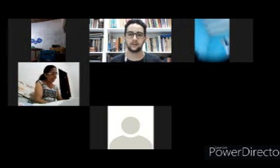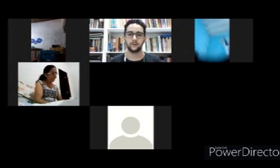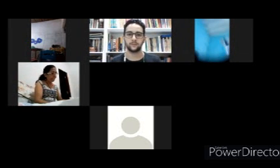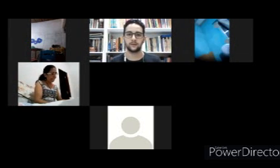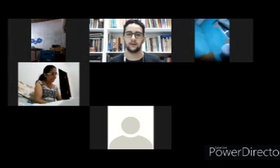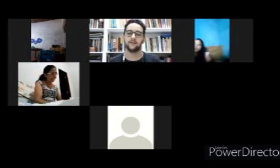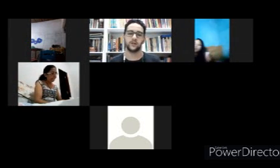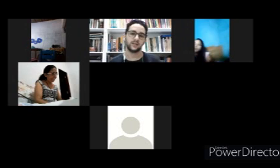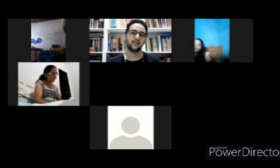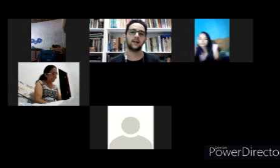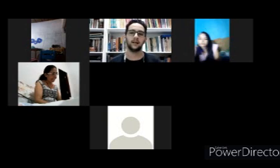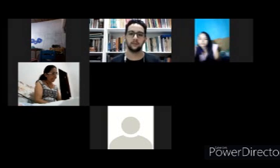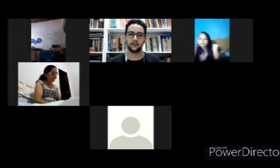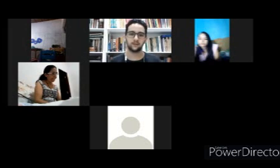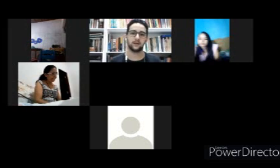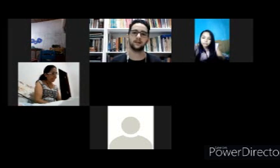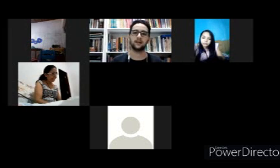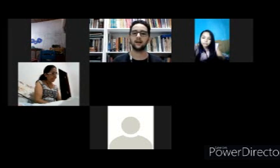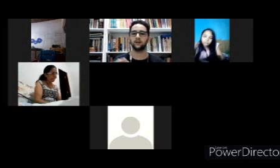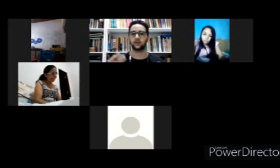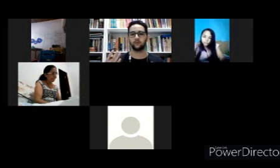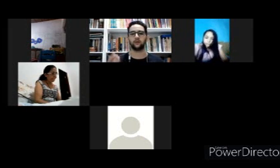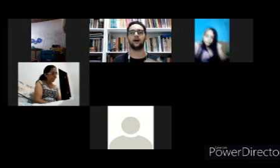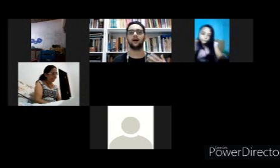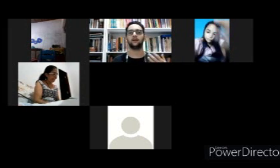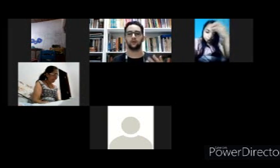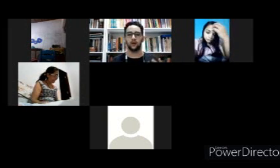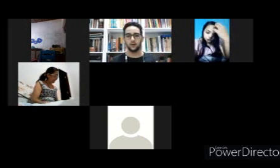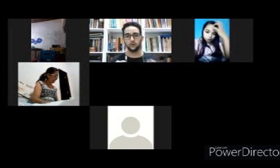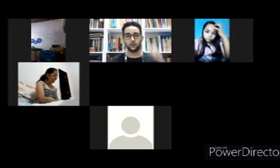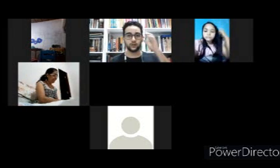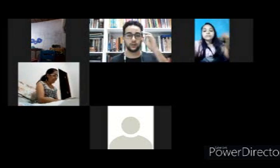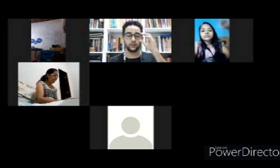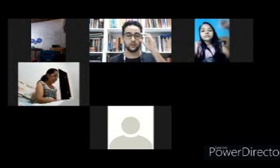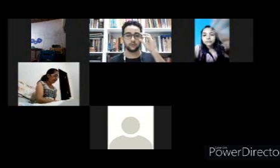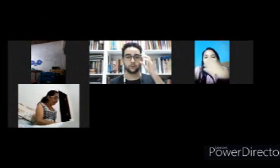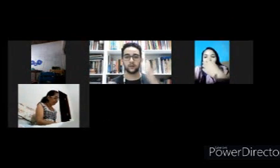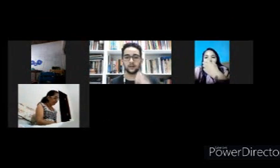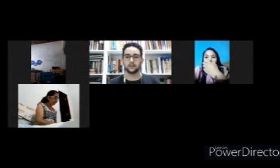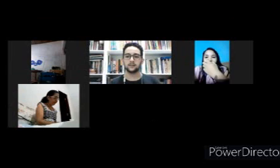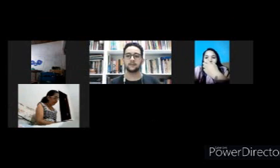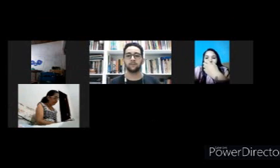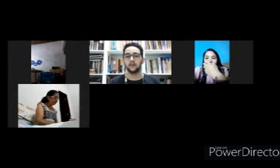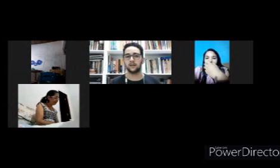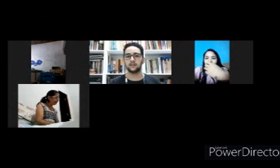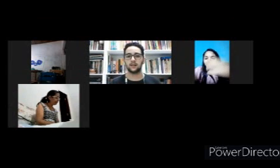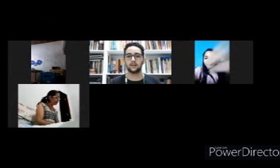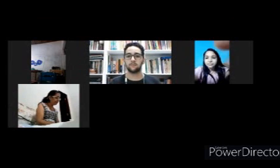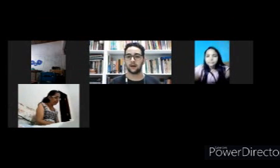alimentação. Existe sim aquela alimentação balanceada de carboidratos, de proteínas e etc.